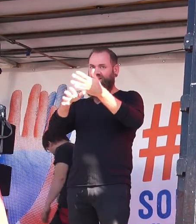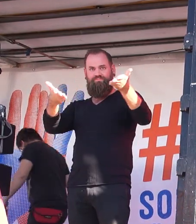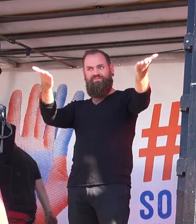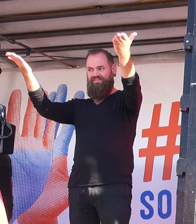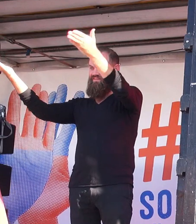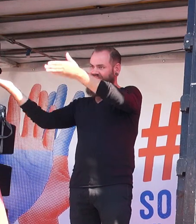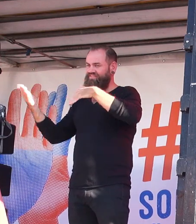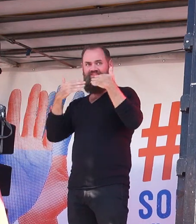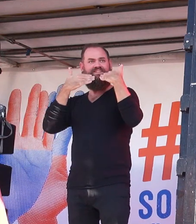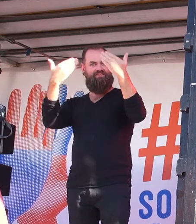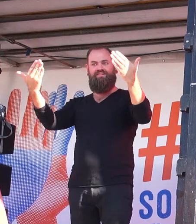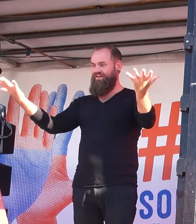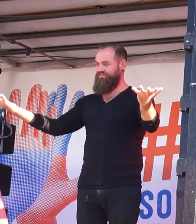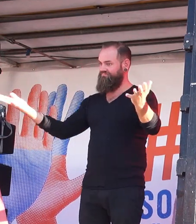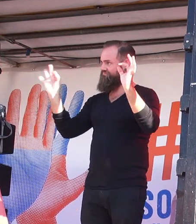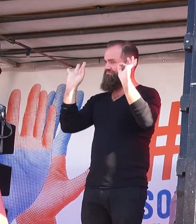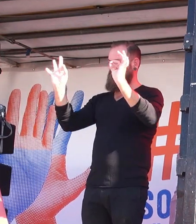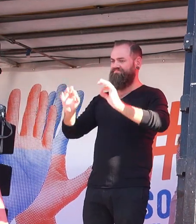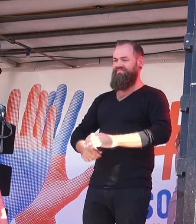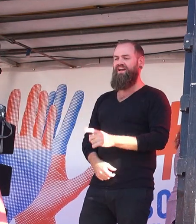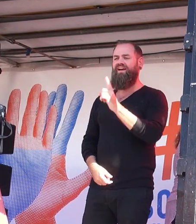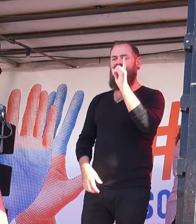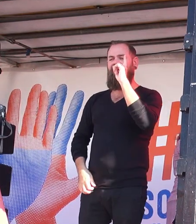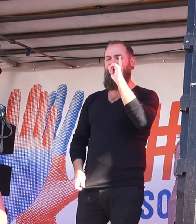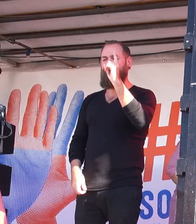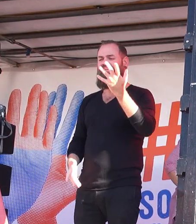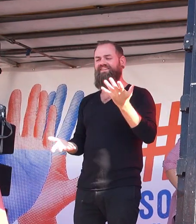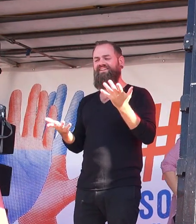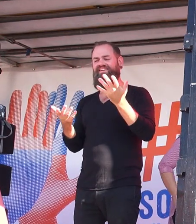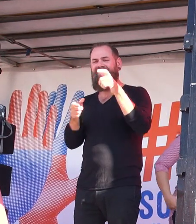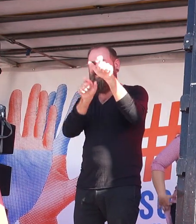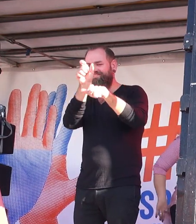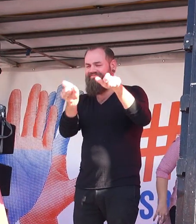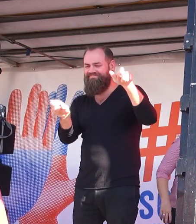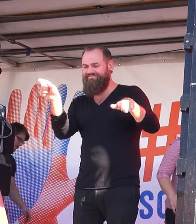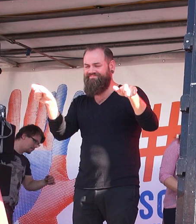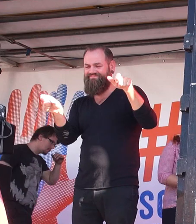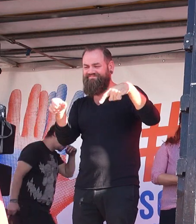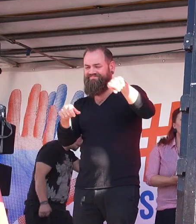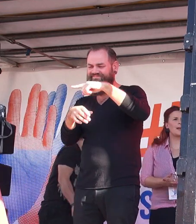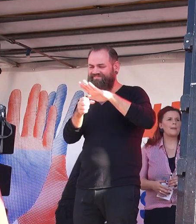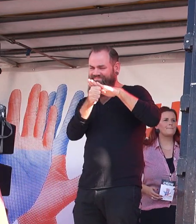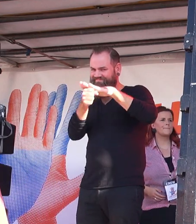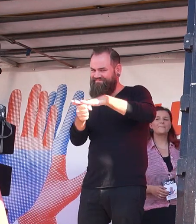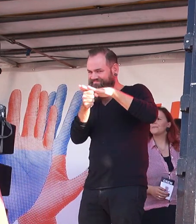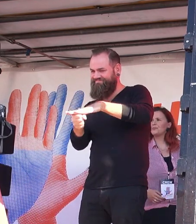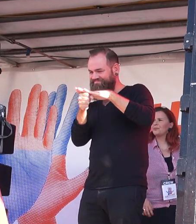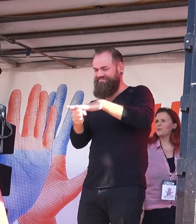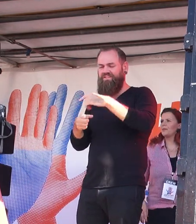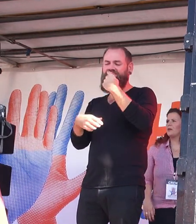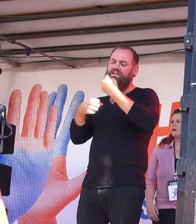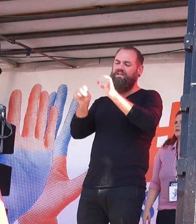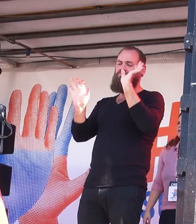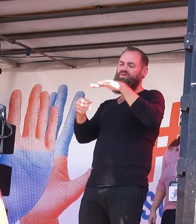Doch was machen wir mit denen, die sich unsere freiheitlichen Demokratie entgegenstellen? Sollen wir sie auch umarmen oder mit